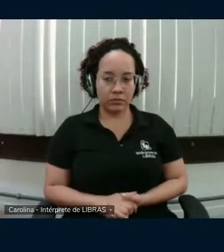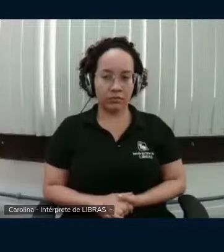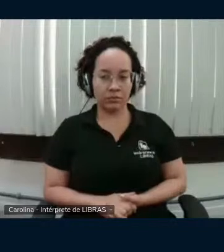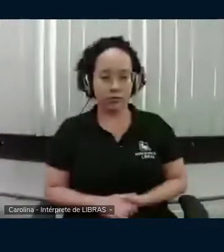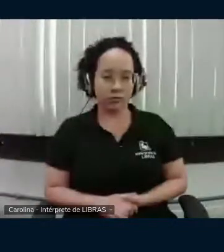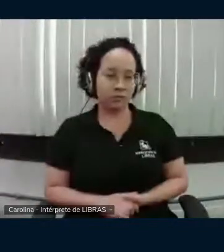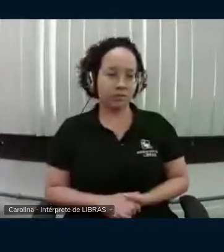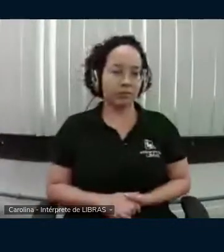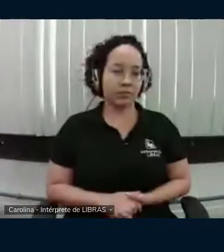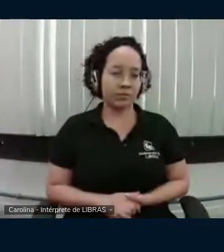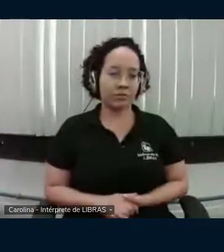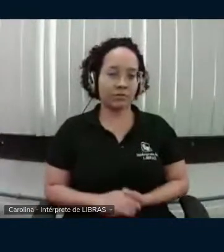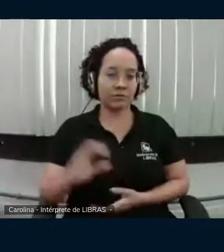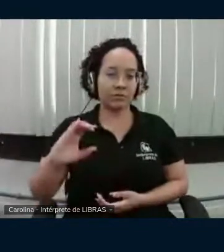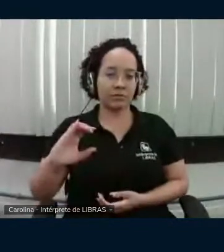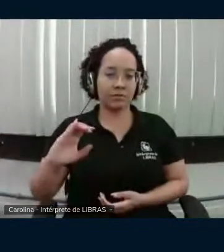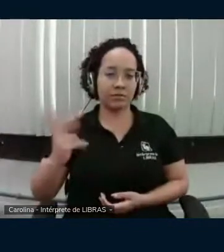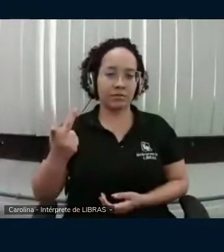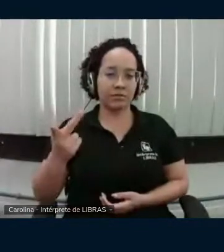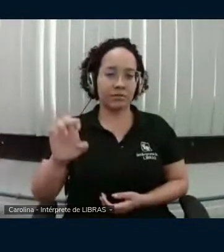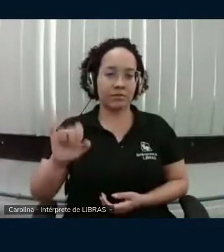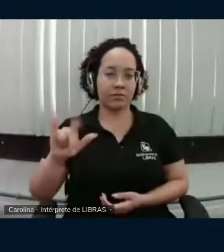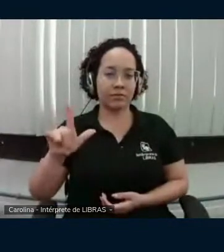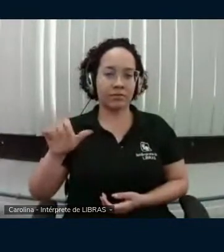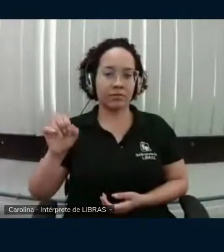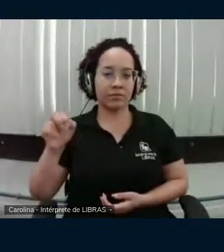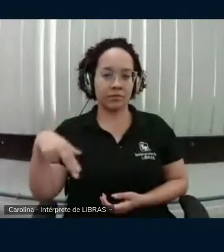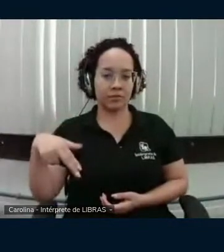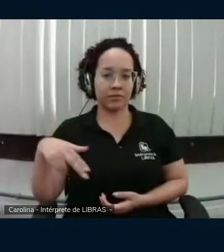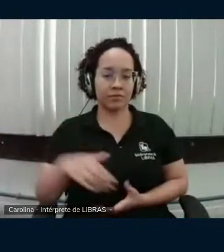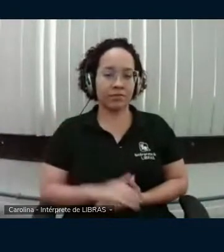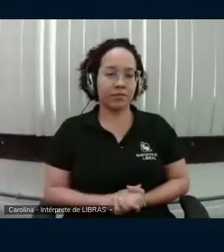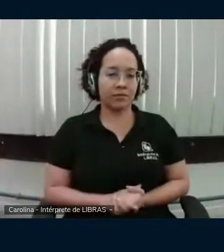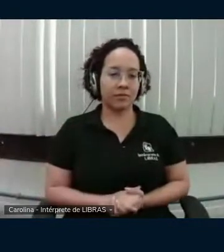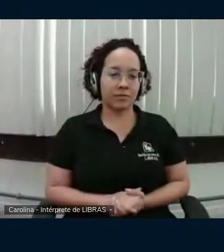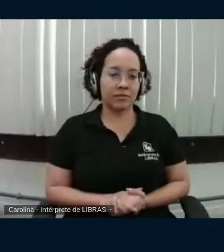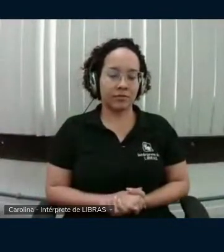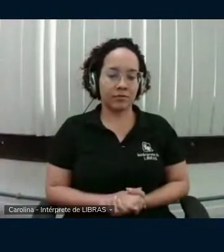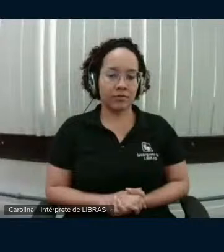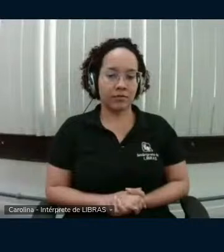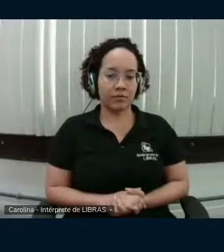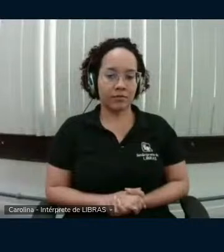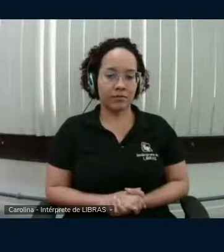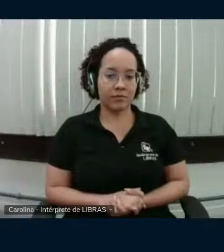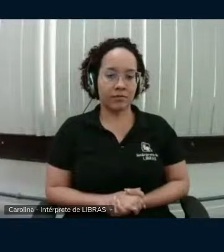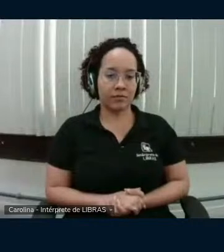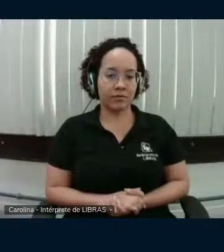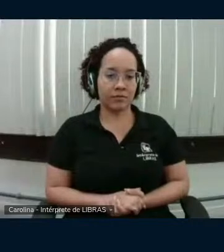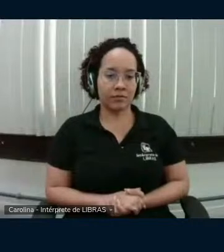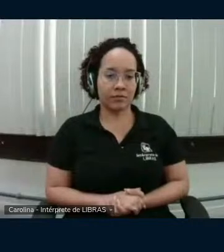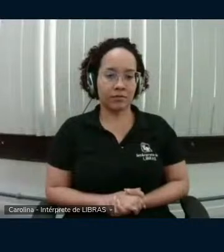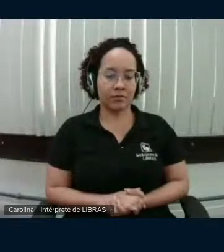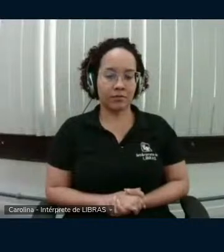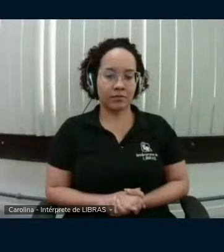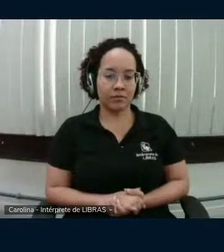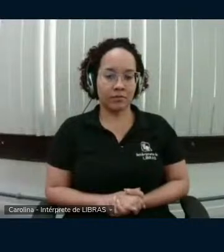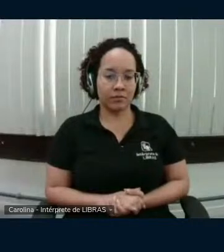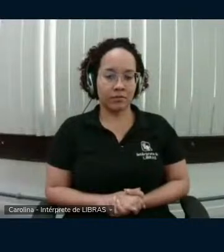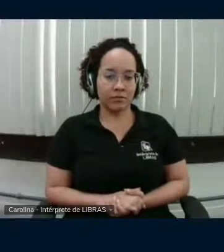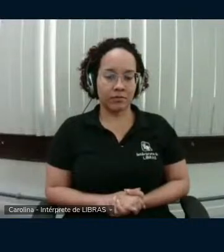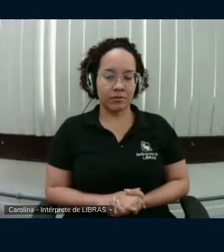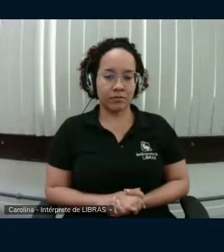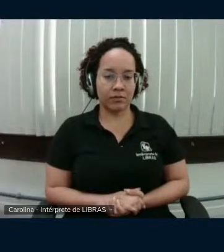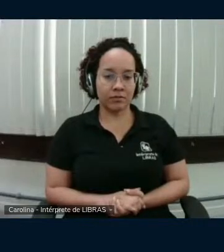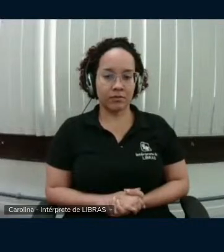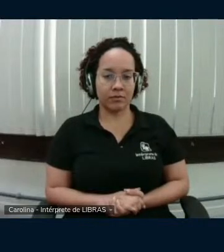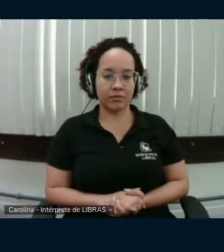Sheilon Camargo, acho que é isso. Acabei não lendo o nome de quem colocou a questão.